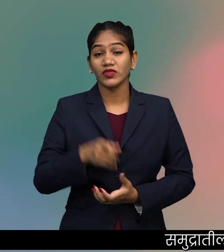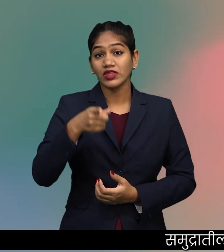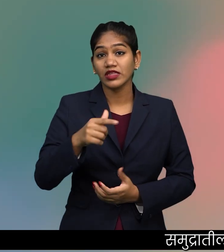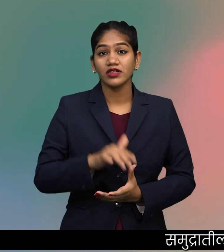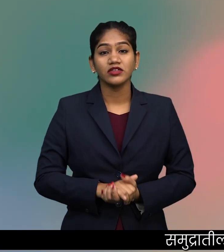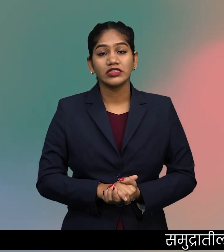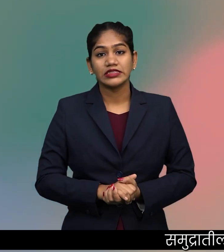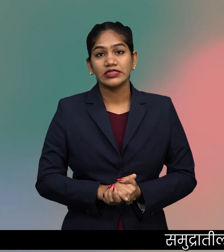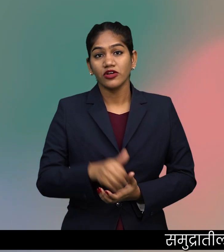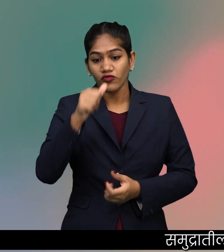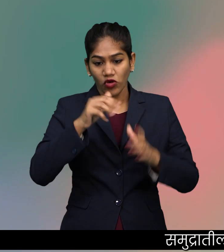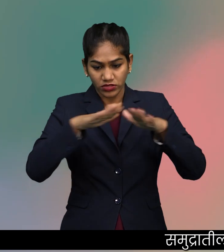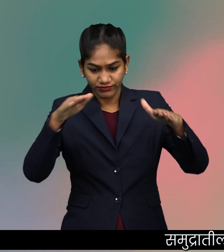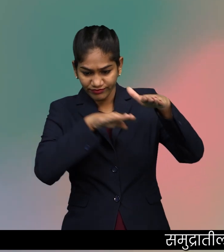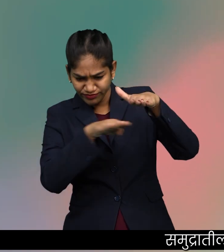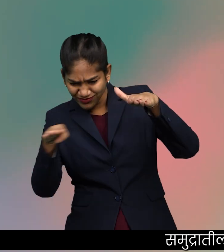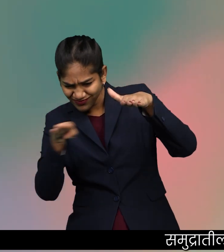समुद्रातील बिंदूंना जोडणारी रेषा